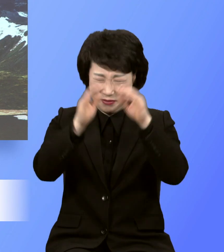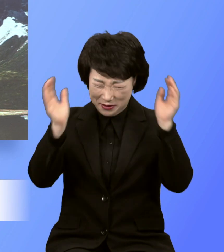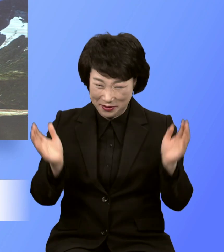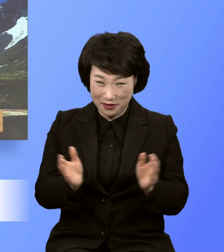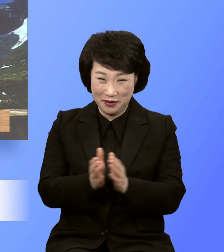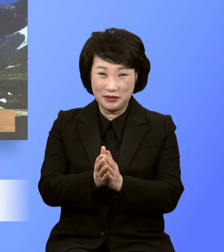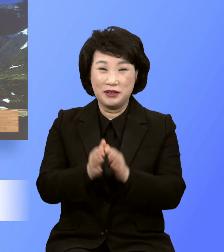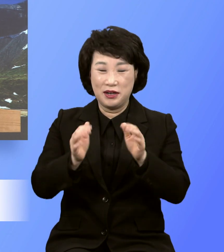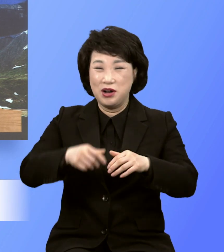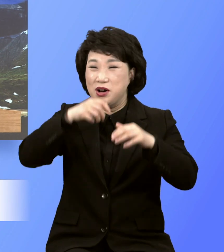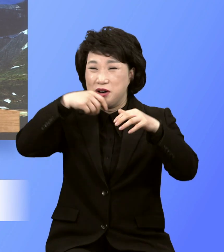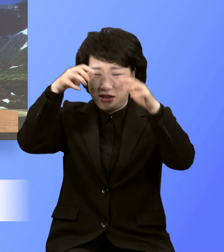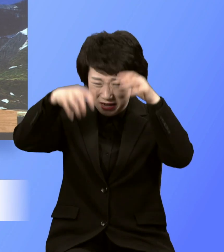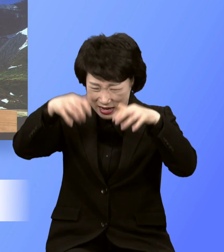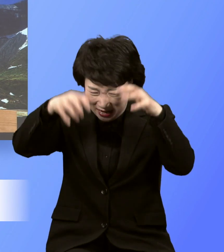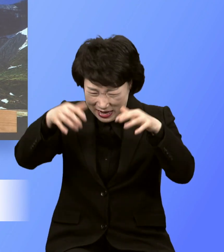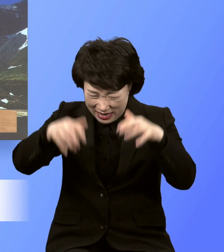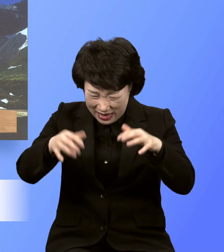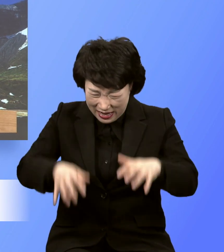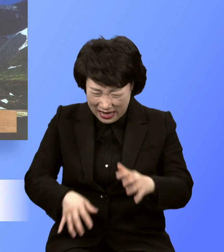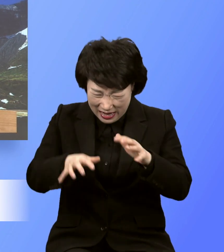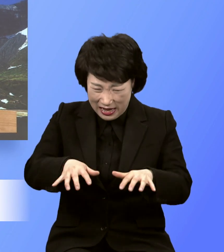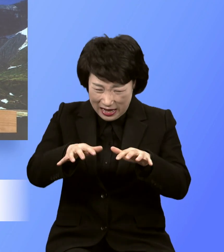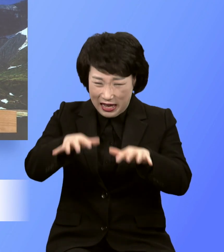다 홍수로 멸망할 때